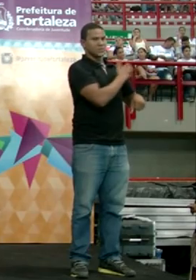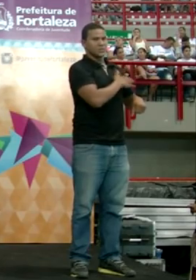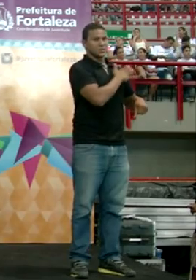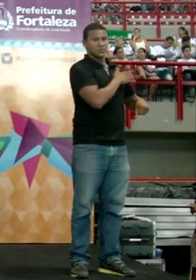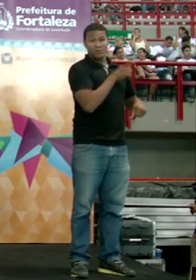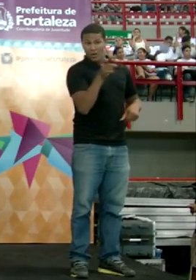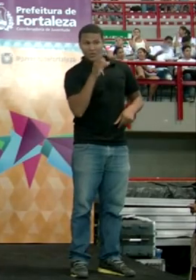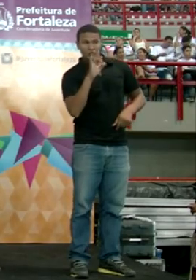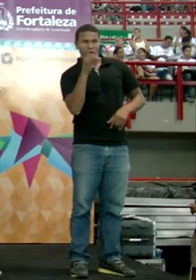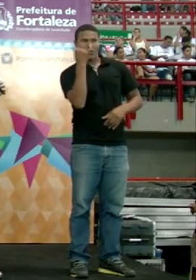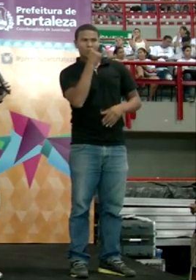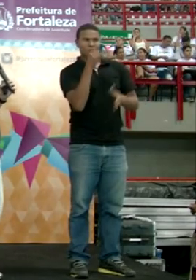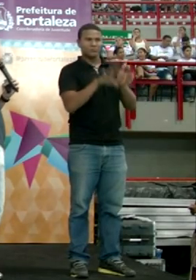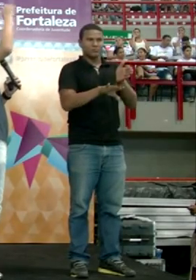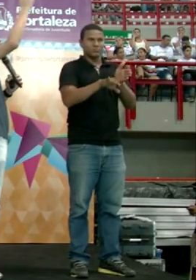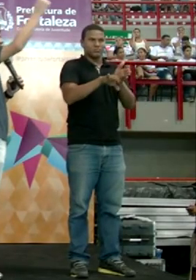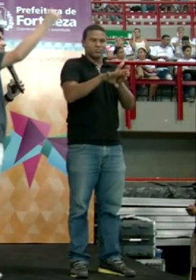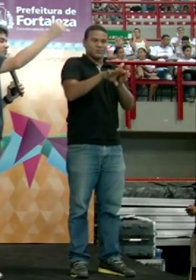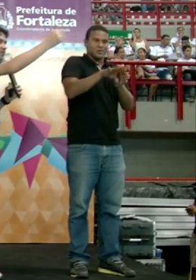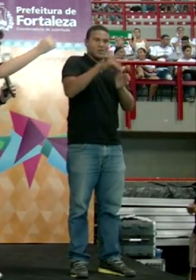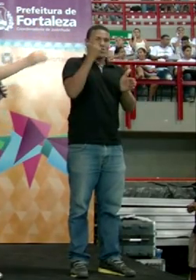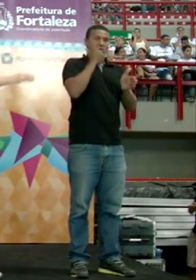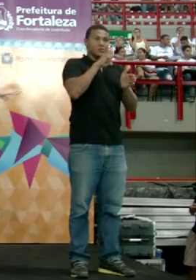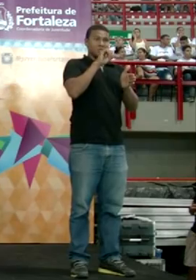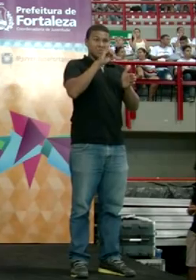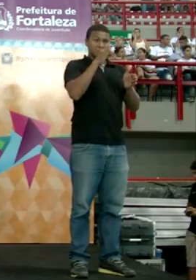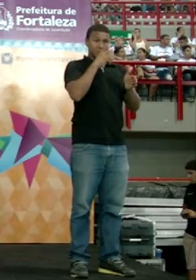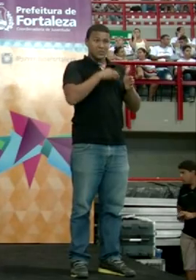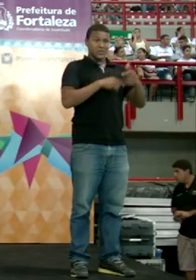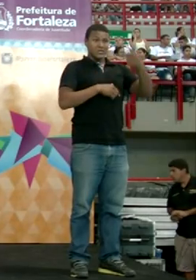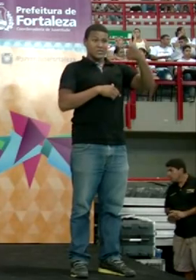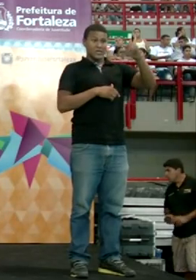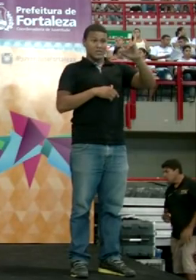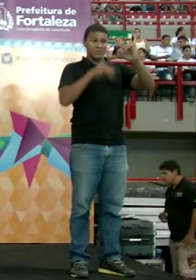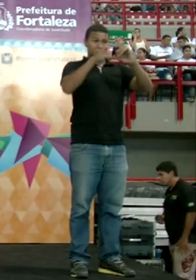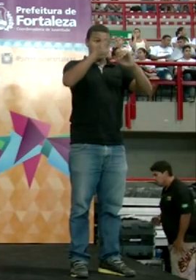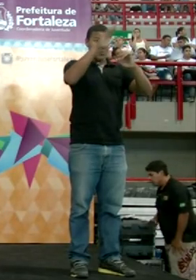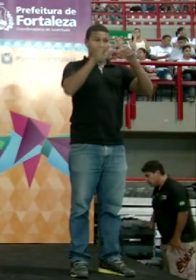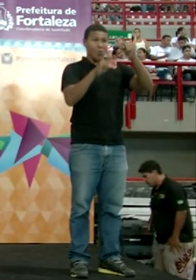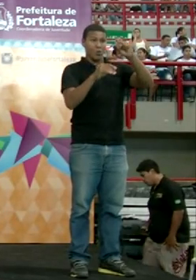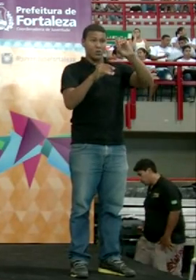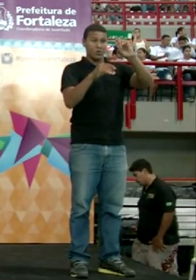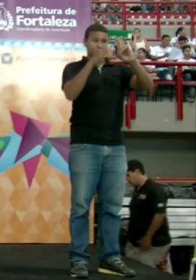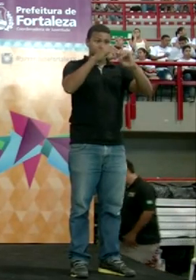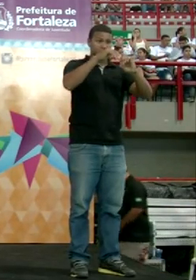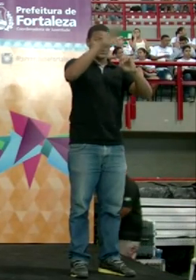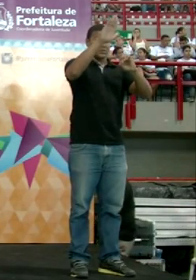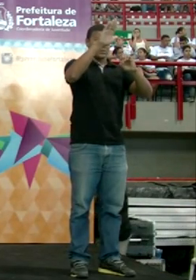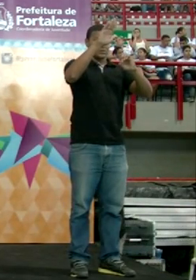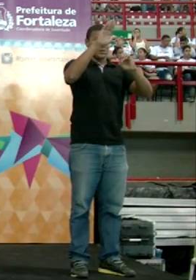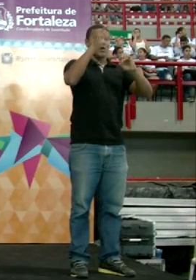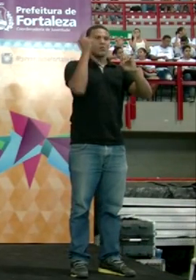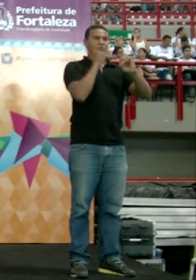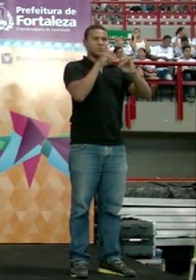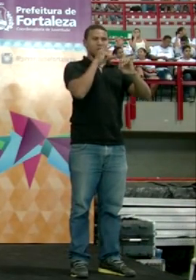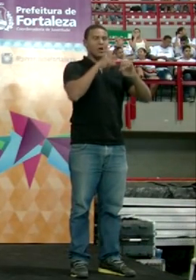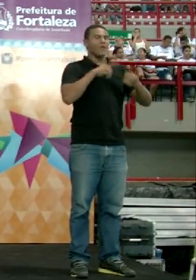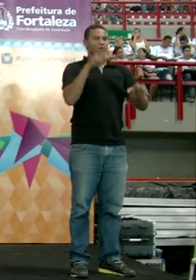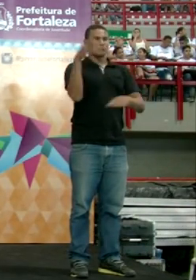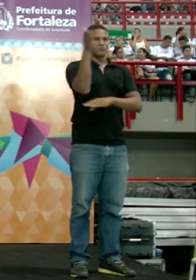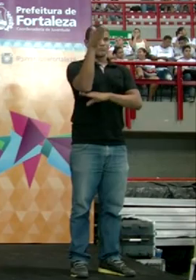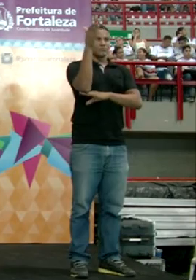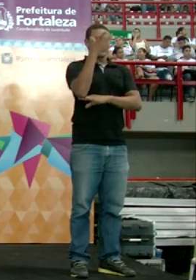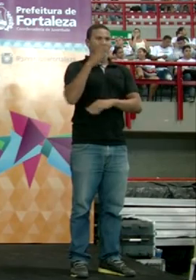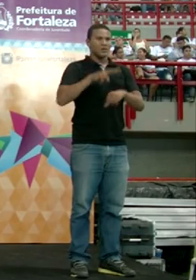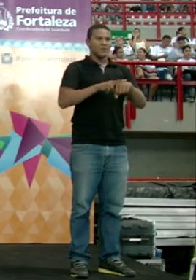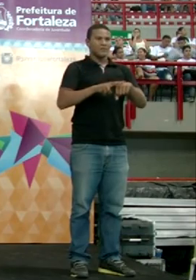se o índice dos reservatórios ficar acima de 80%, fecha as termoelétricas tudinho, aí a gente vai para a bandeira verde, que aí a